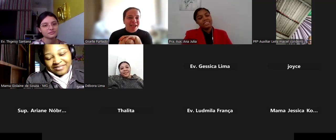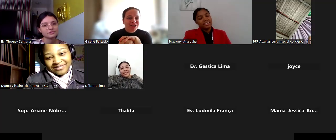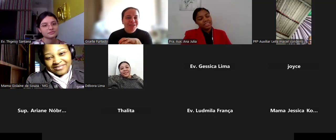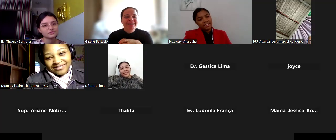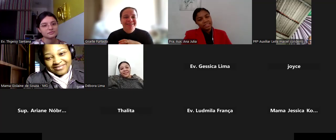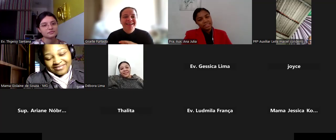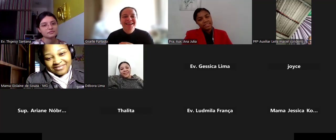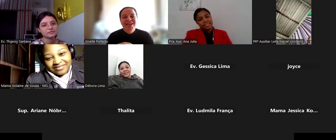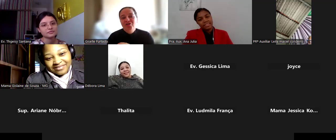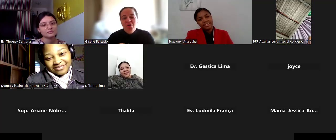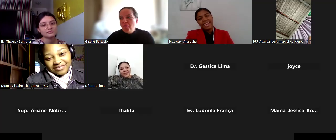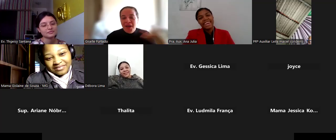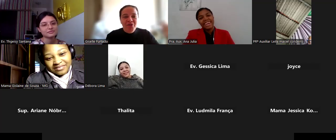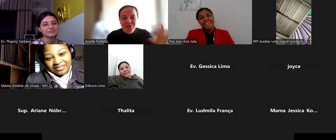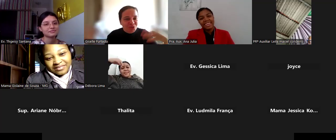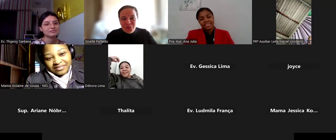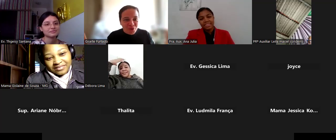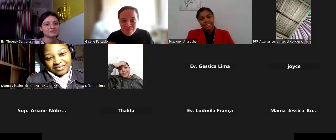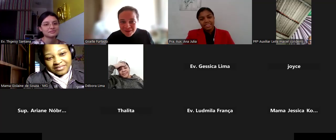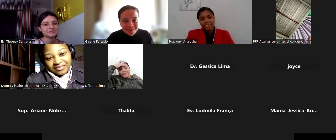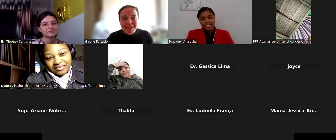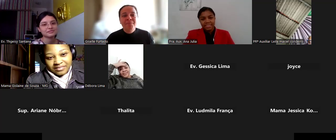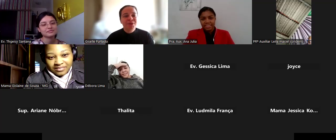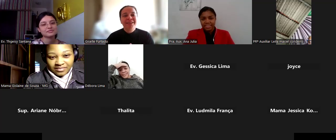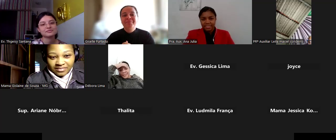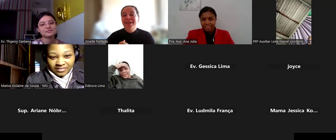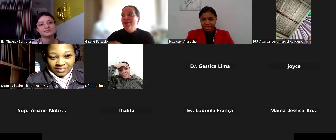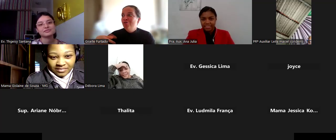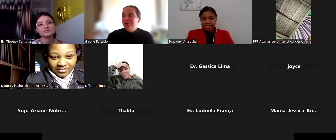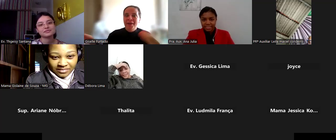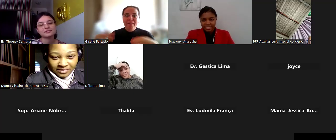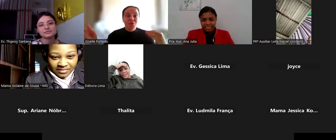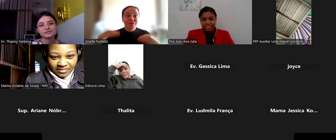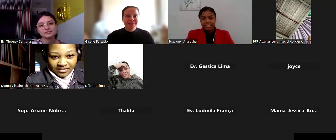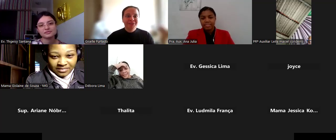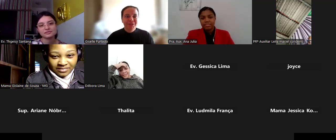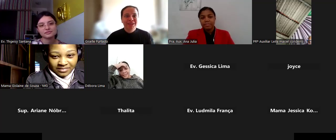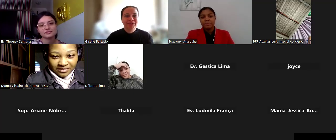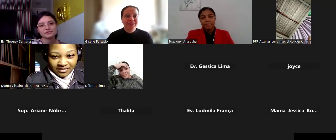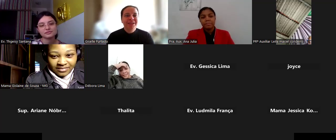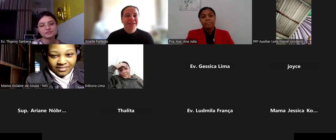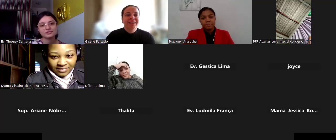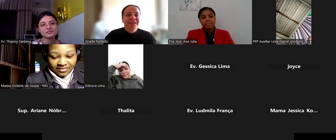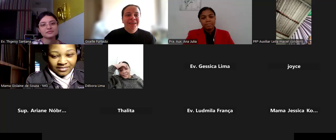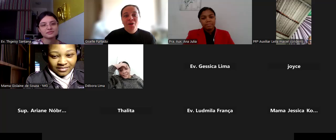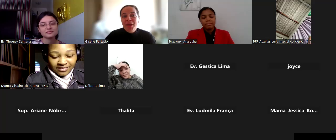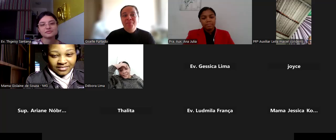estratégia, né? Eu parar onde eu tô e fazer, porque também eu vou estar mostrando aquilo que alguém pode